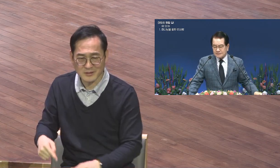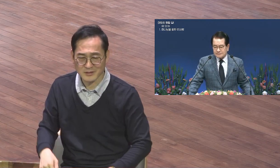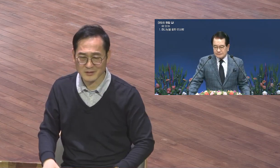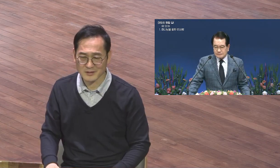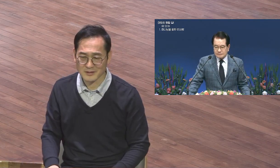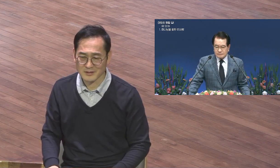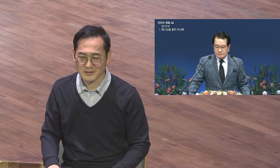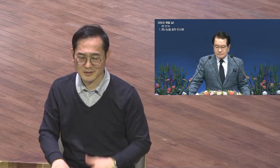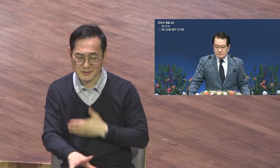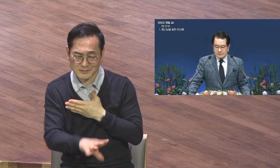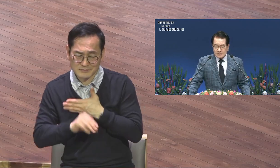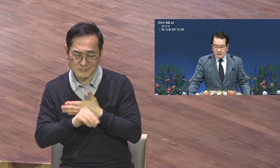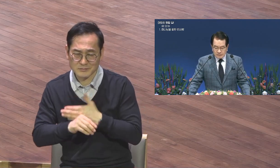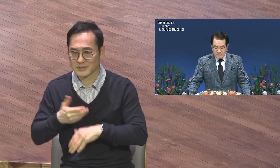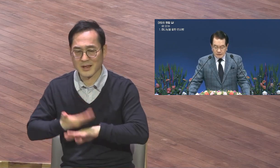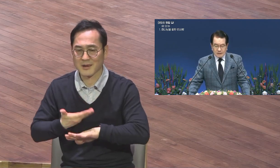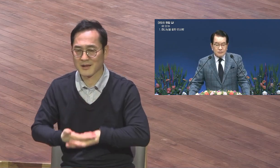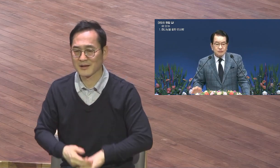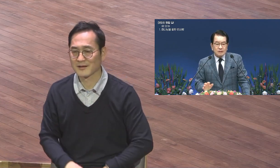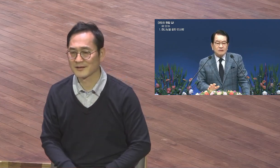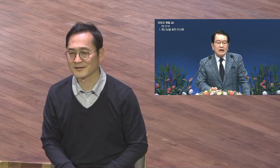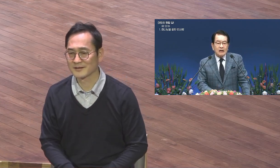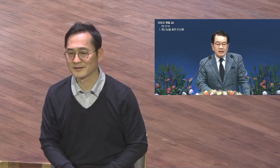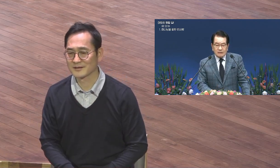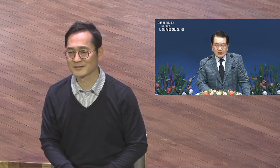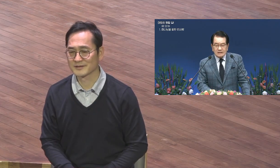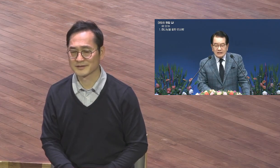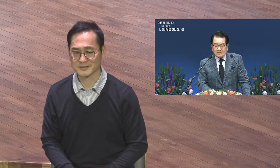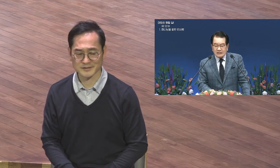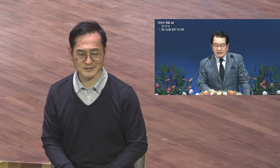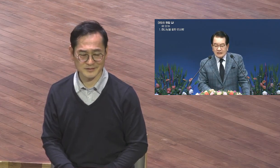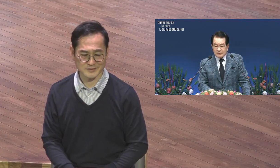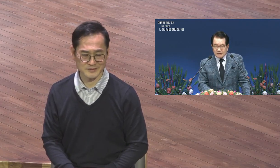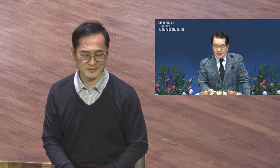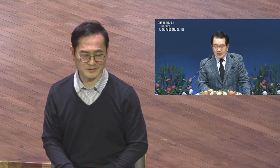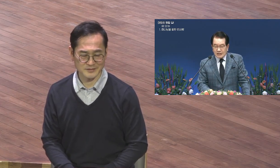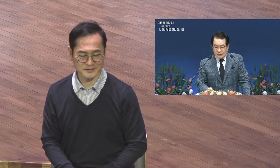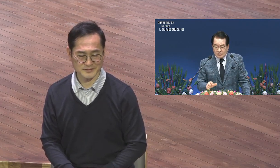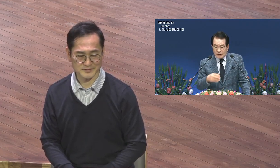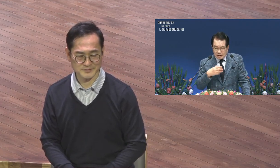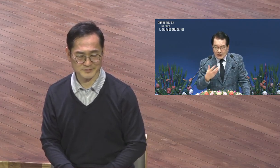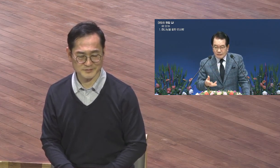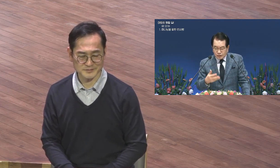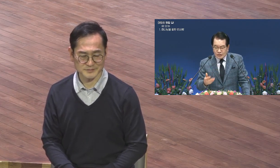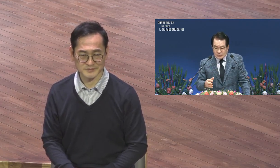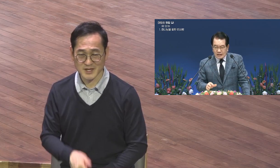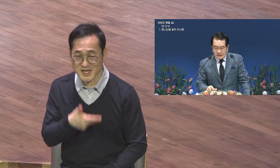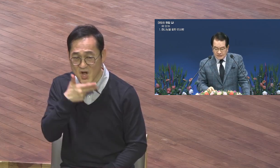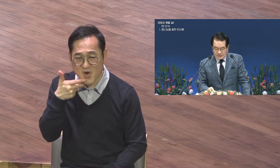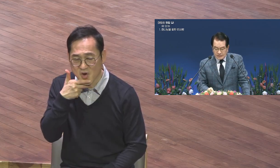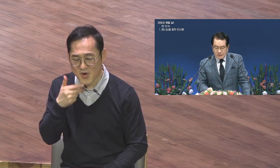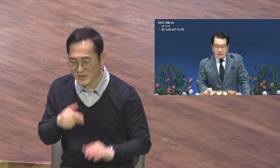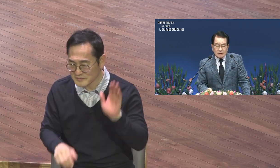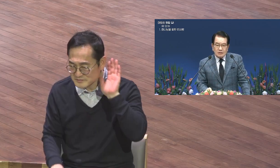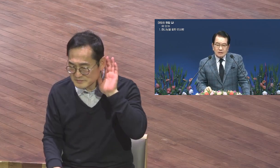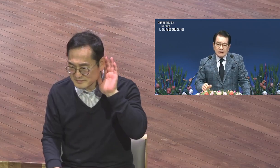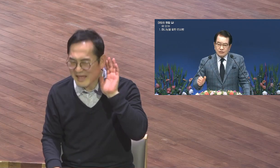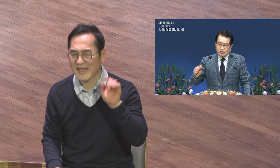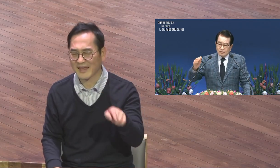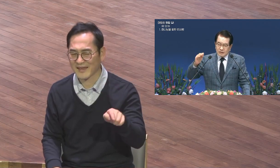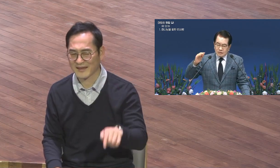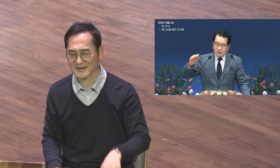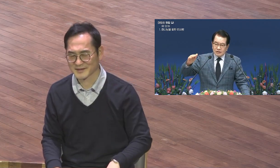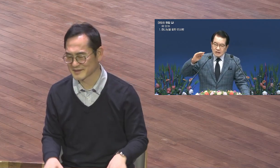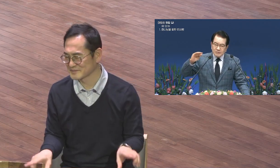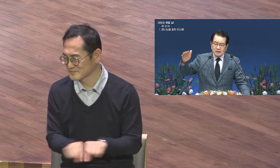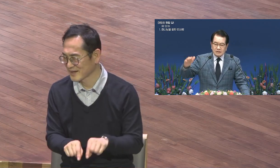다릅니다. 그걸 미국 사람 다 알아내요. 다 찾아냅니다. 영어를 하는 분들 찾아내요.